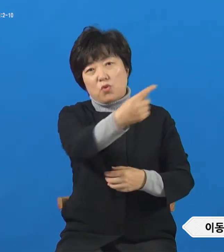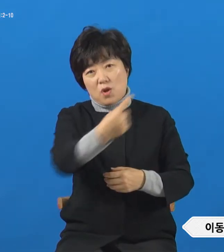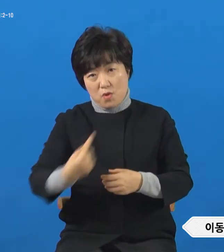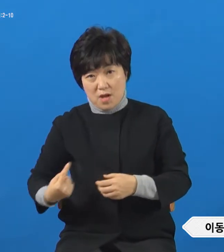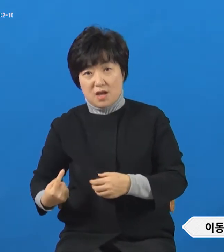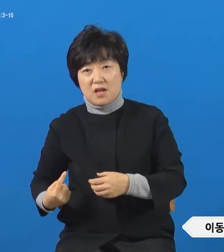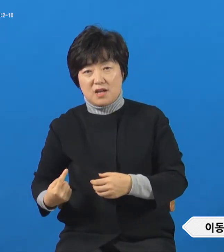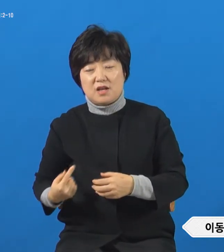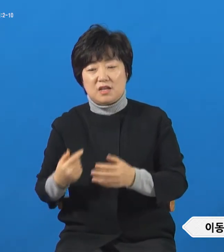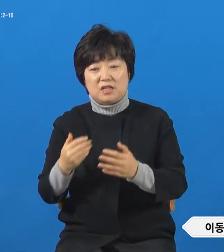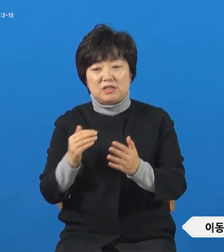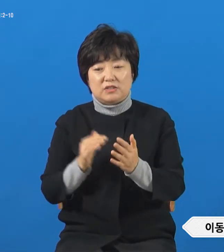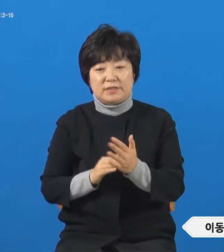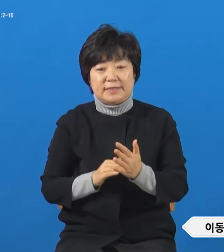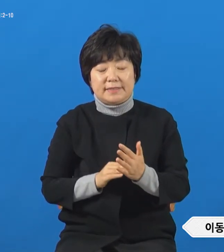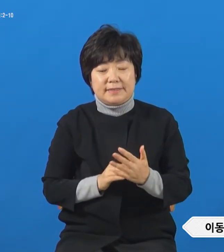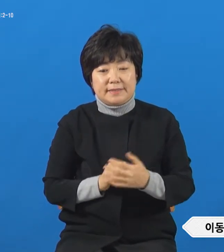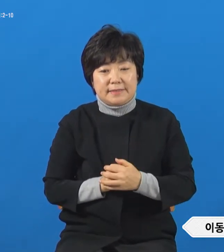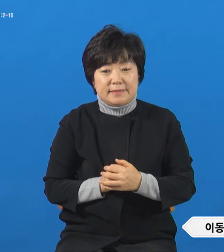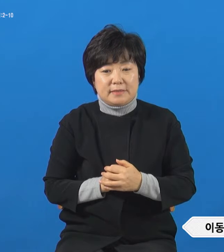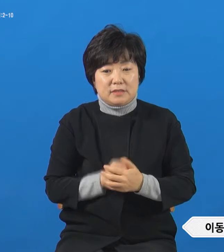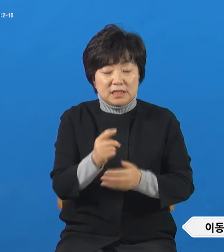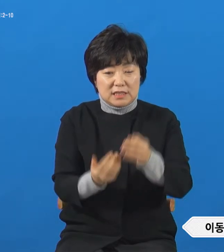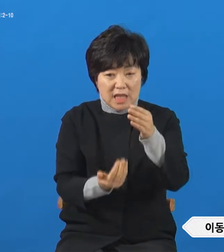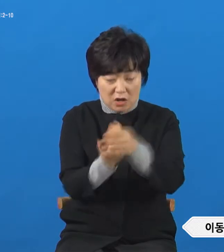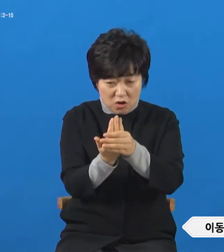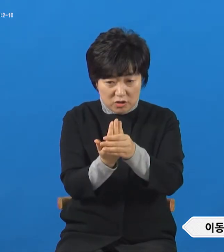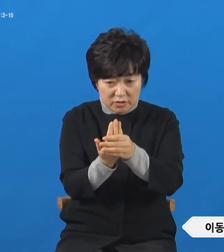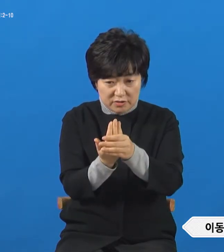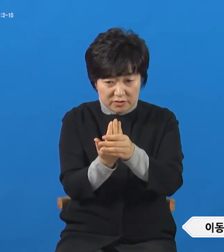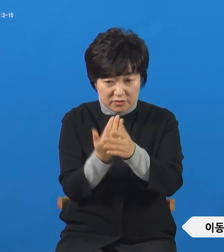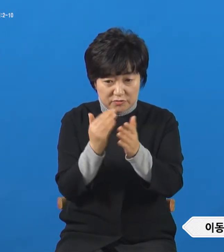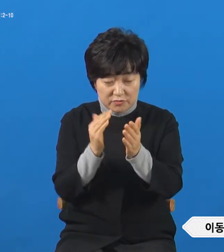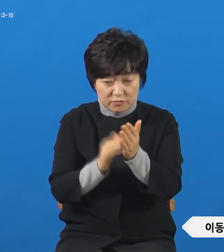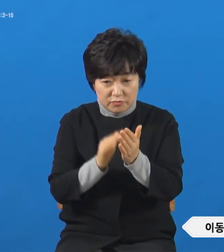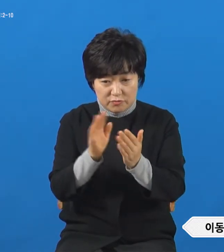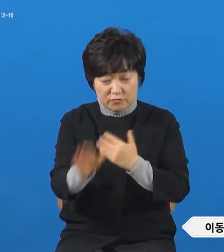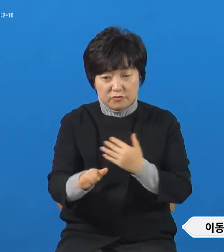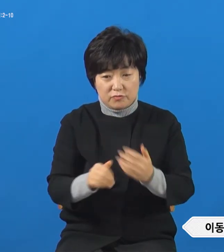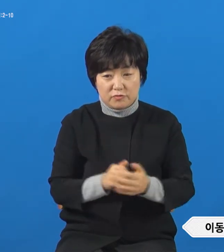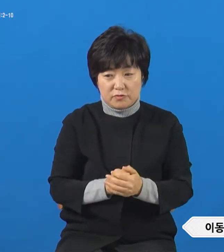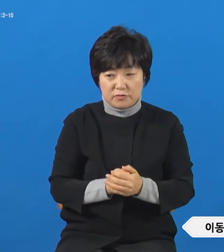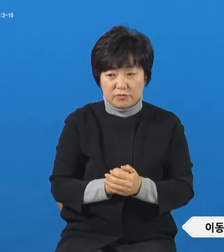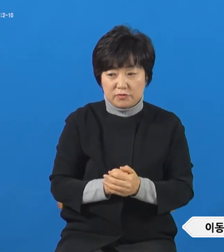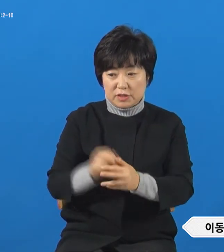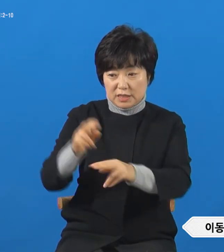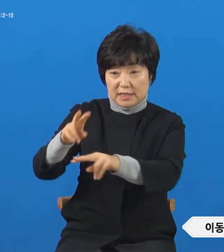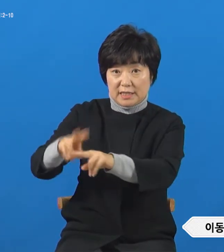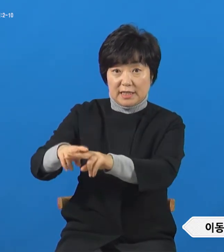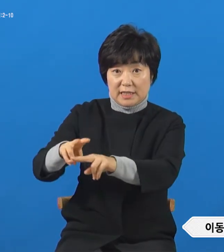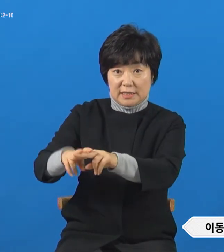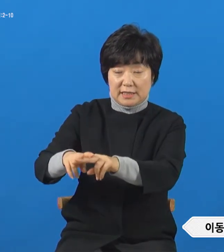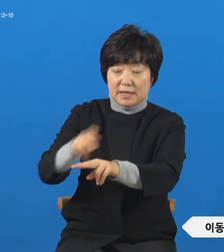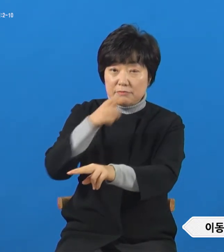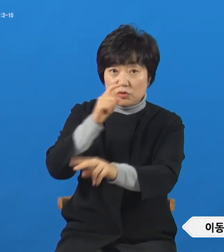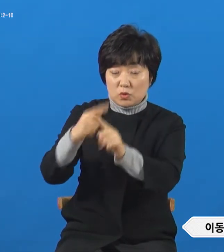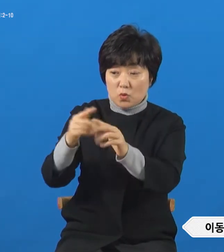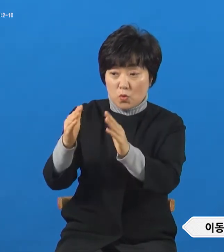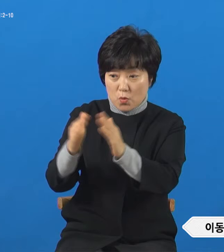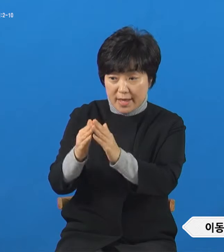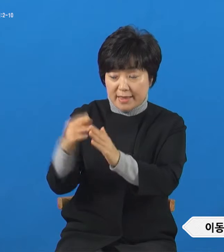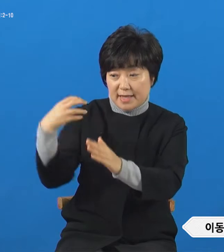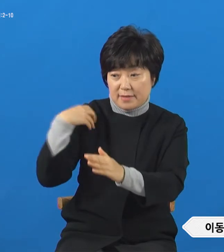사건이 딱 발생하고 통보되던 순간 샘물교회 담임인 박은조 목사님과